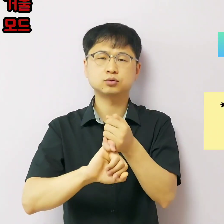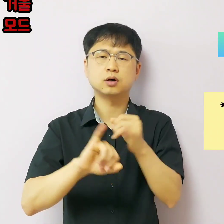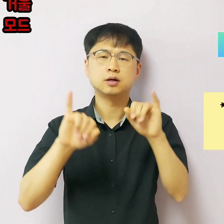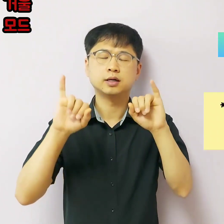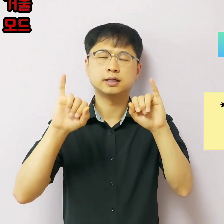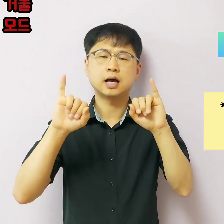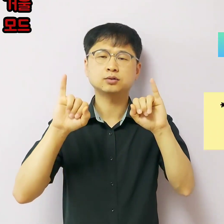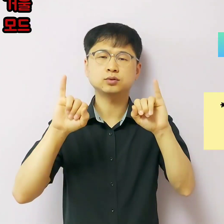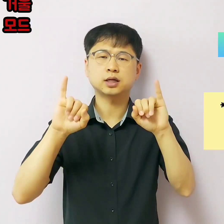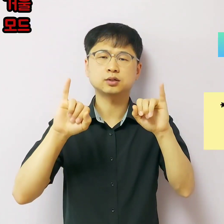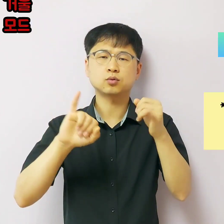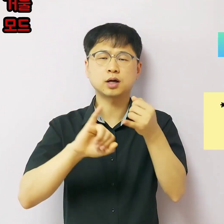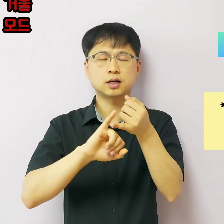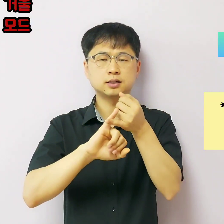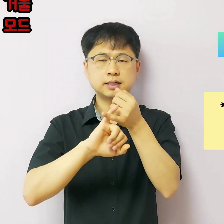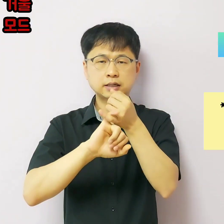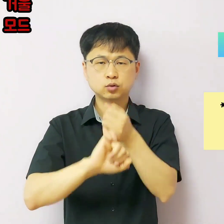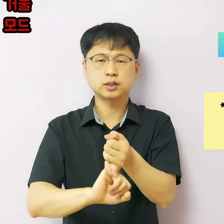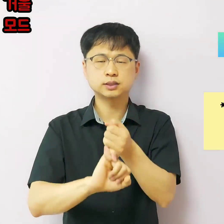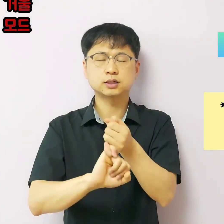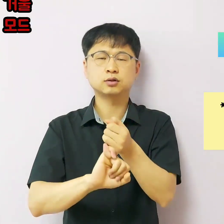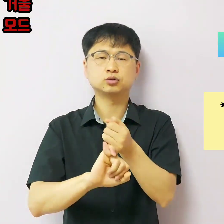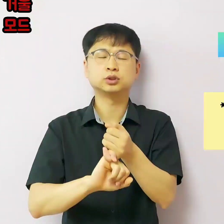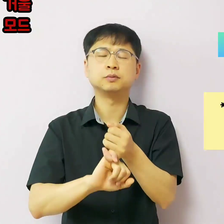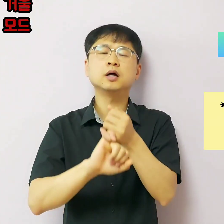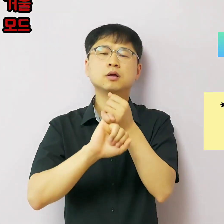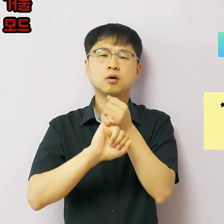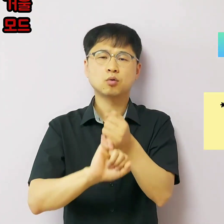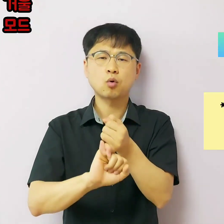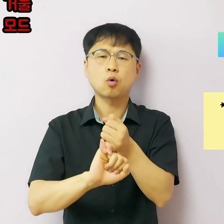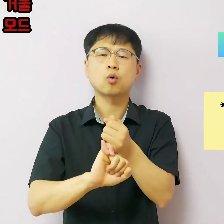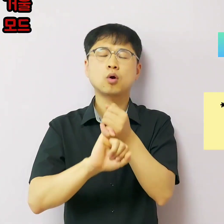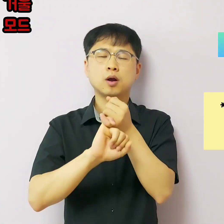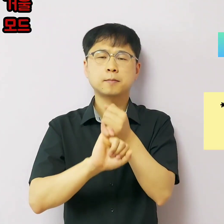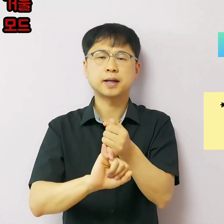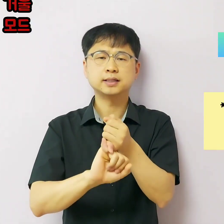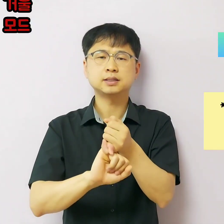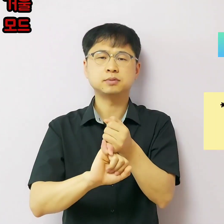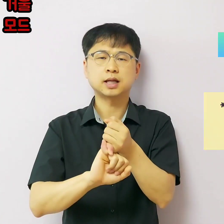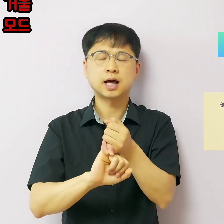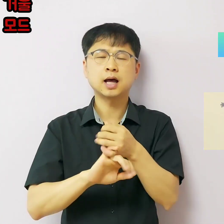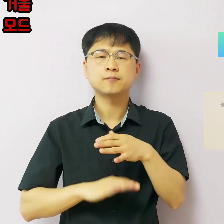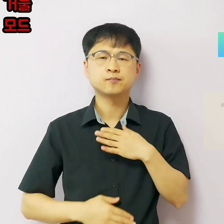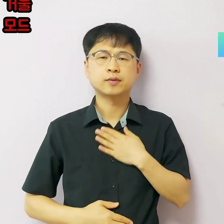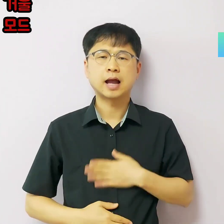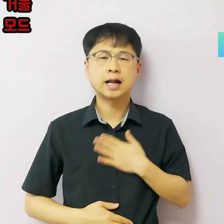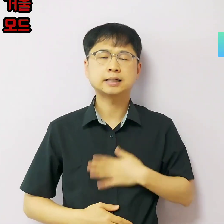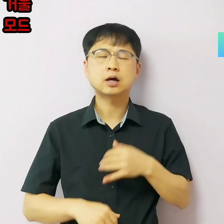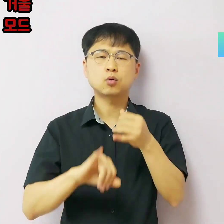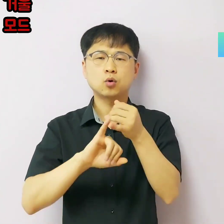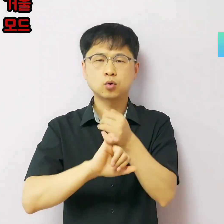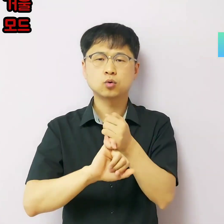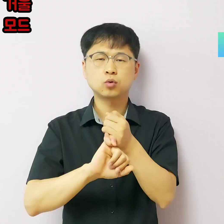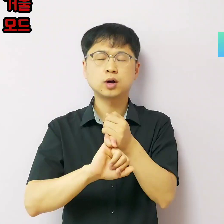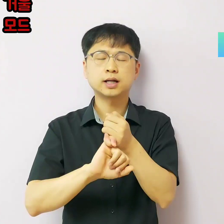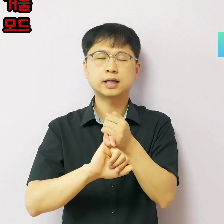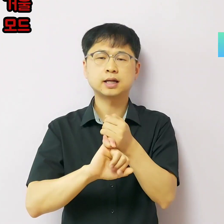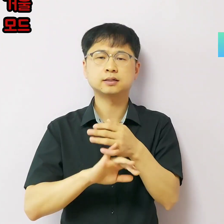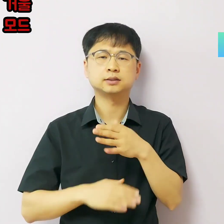수어. 양손 새끼손가락을 약속하듯이 걸어주시면 꼭, 반드시입니다. 알다 꼭, 꼭 알아달라는